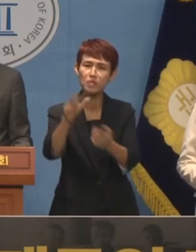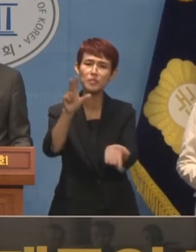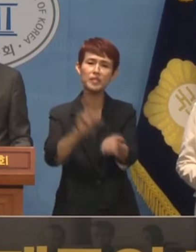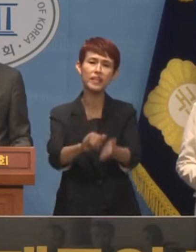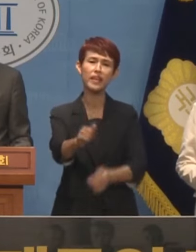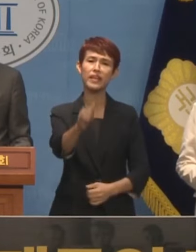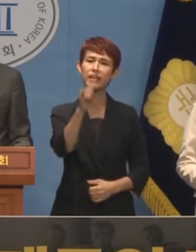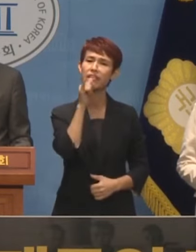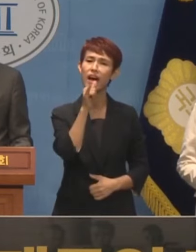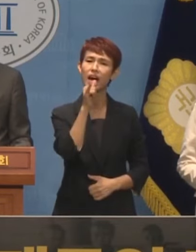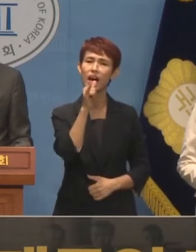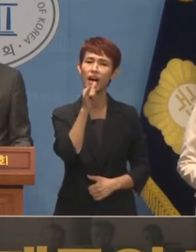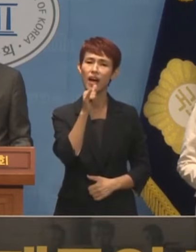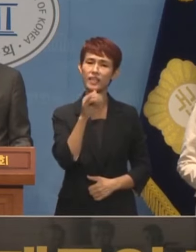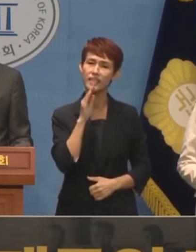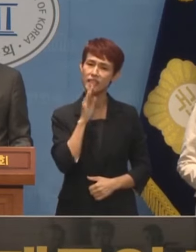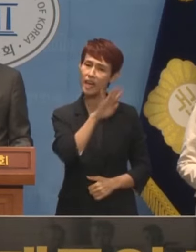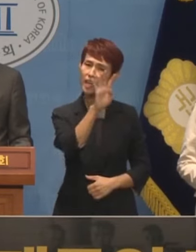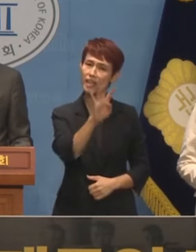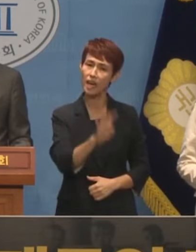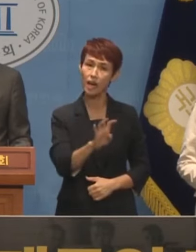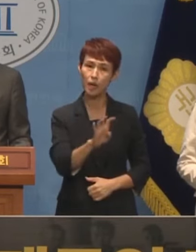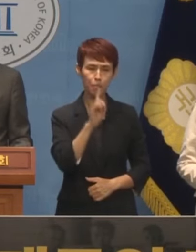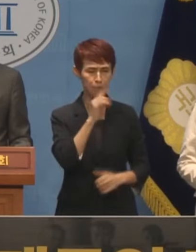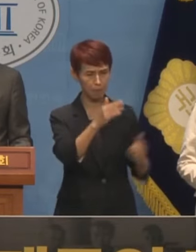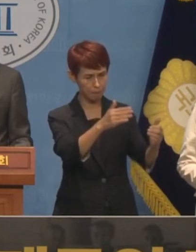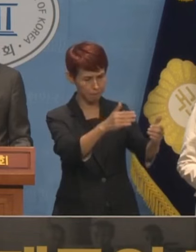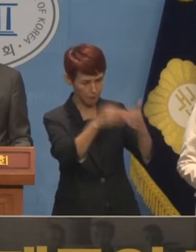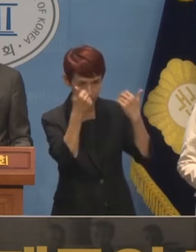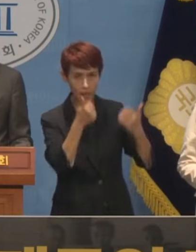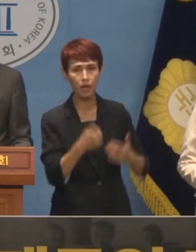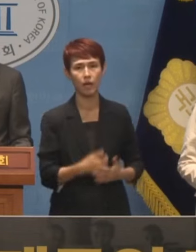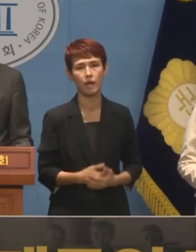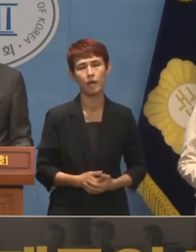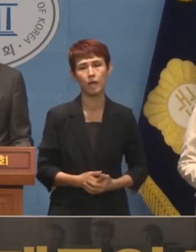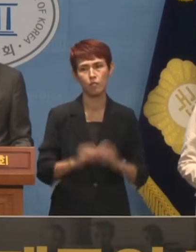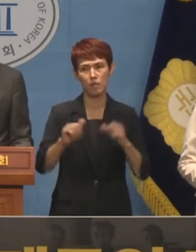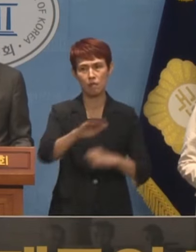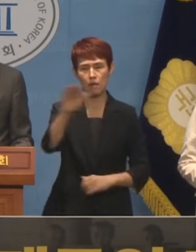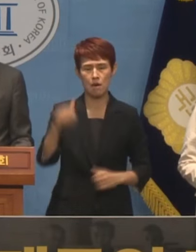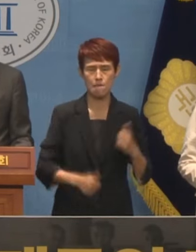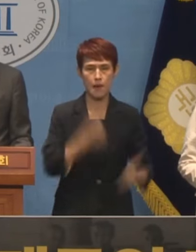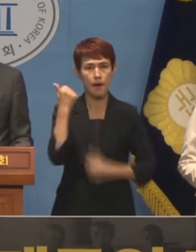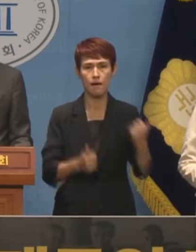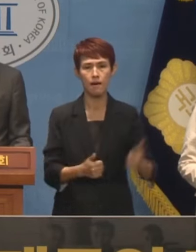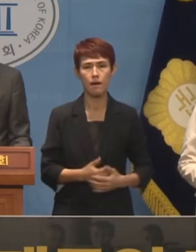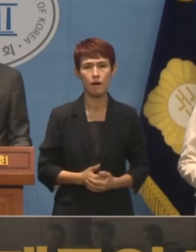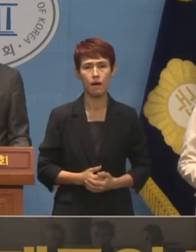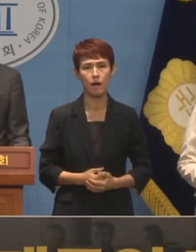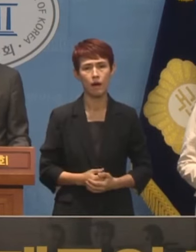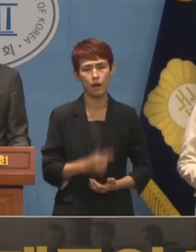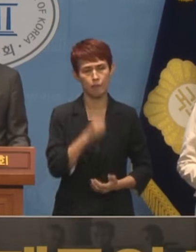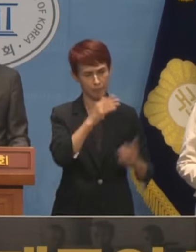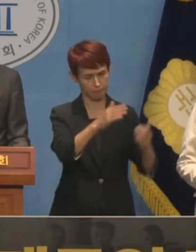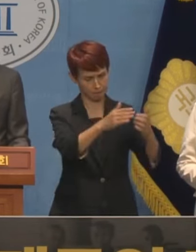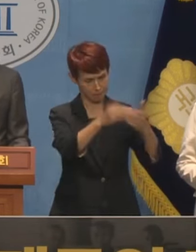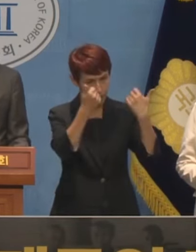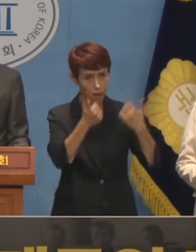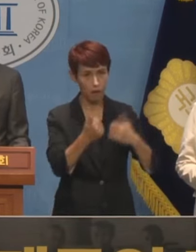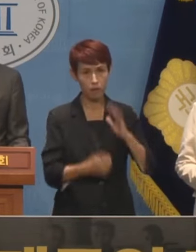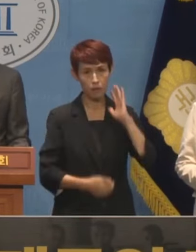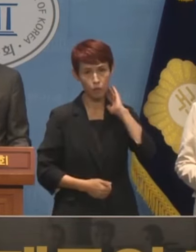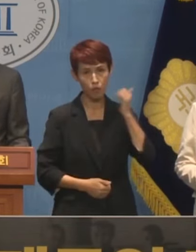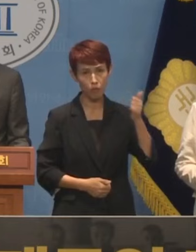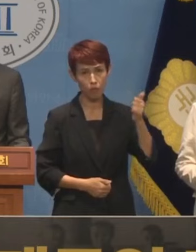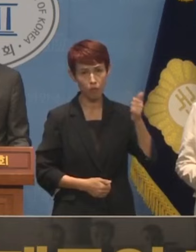과연 진정한 가라는 말 발언으로 국민을 분노하게 했습니다 과연 이런 망을 하고도 그 자리에 있을 자격이